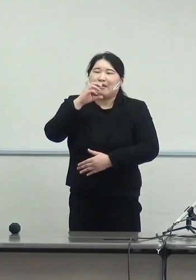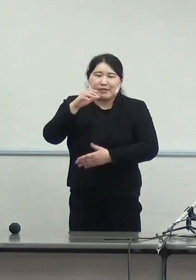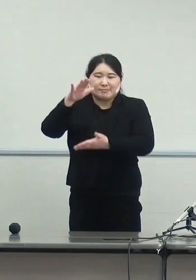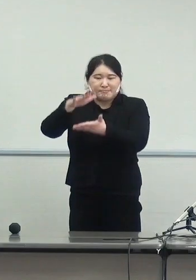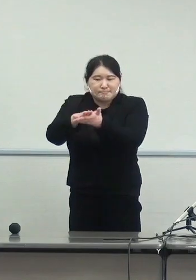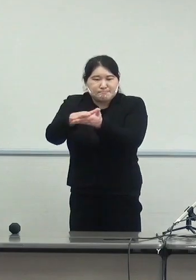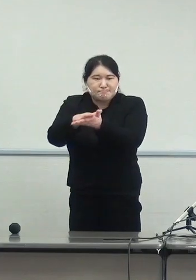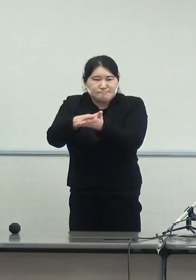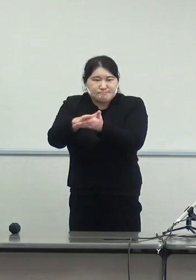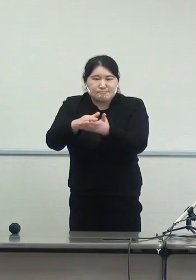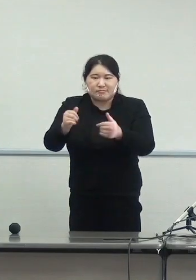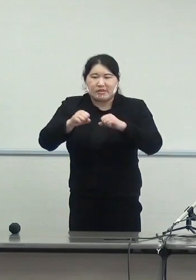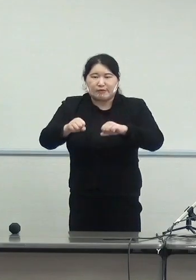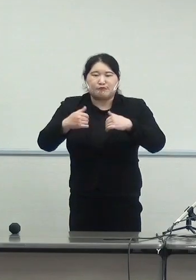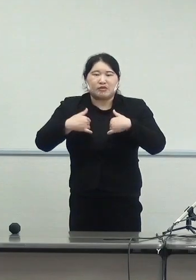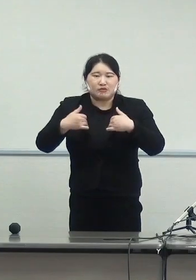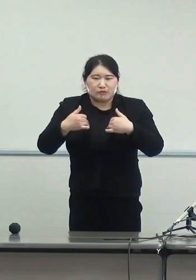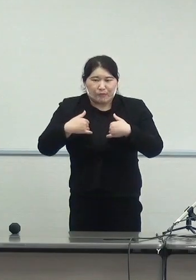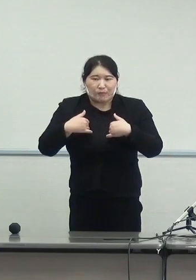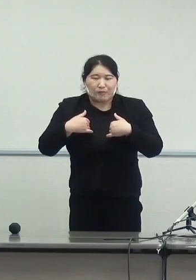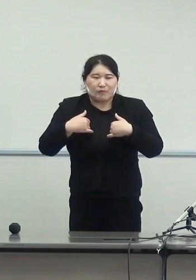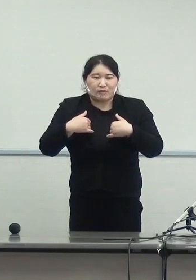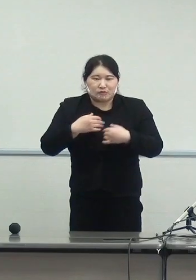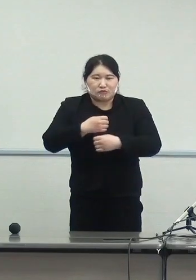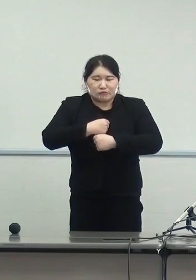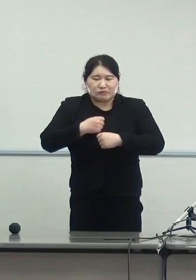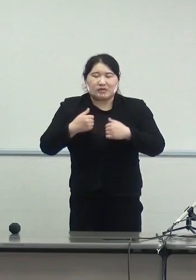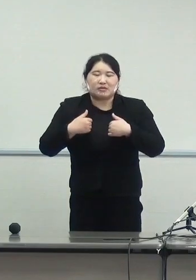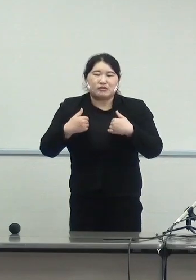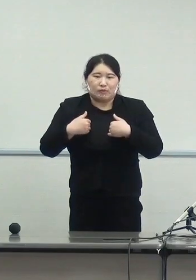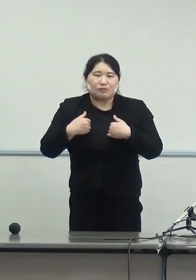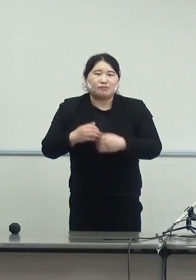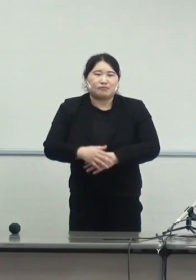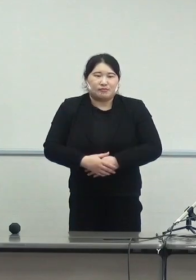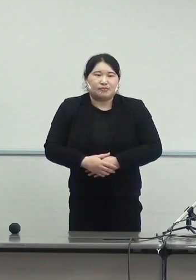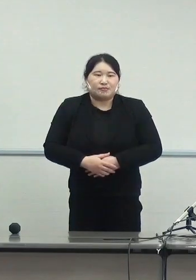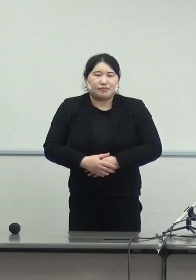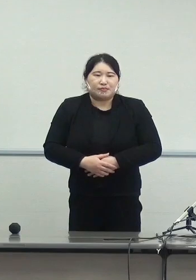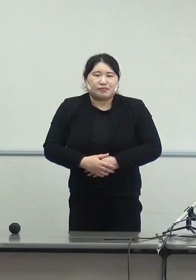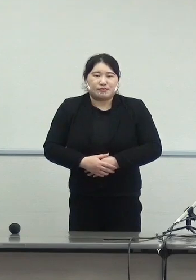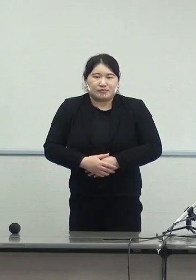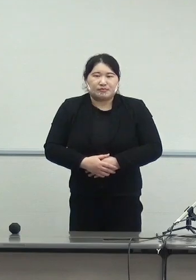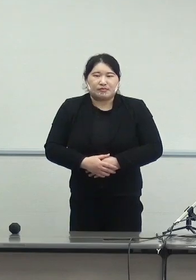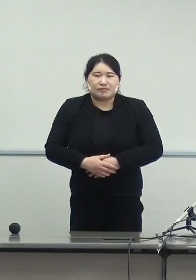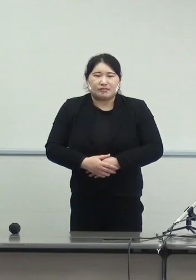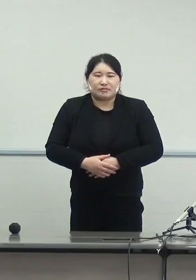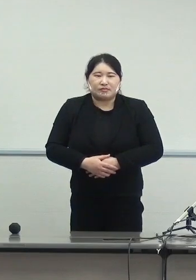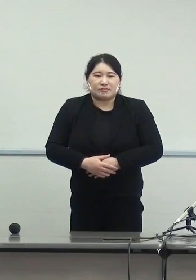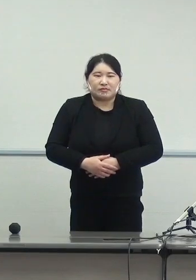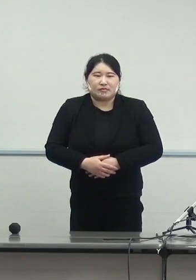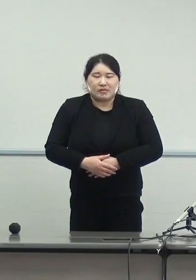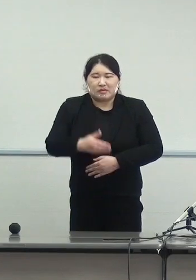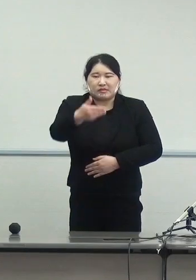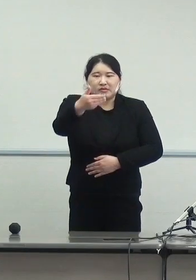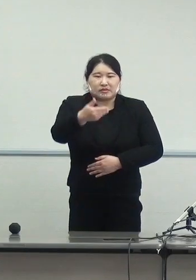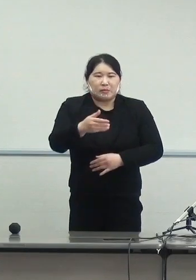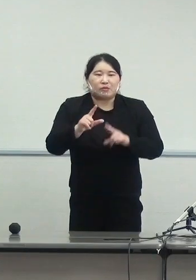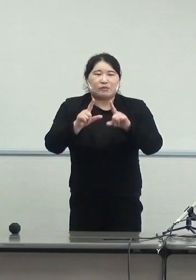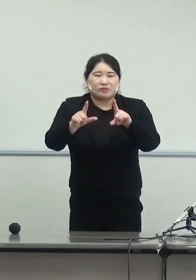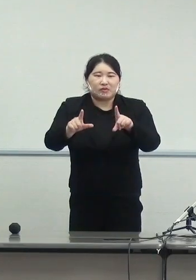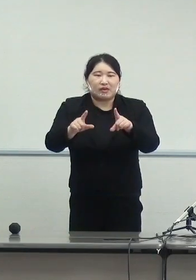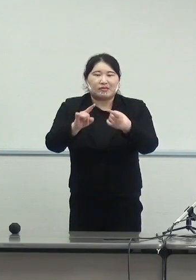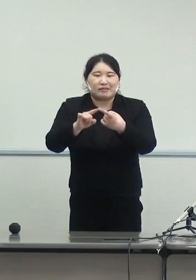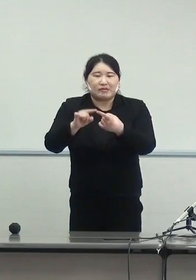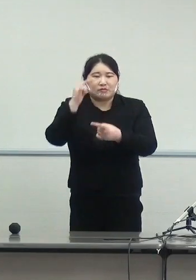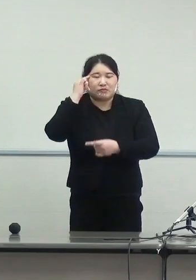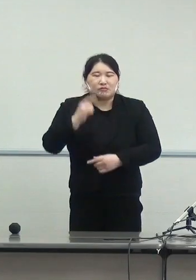要だということを呼びかけさせるつもりですし、やはりそういったところが今、島さんからいただいたご質問に答えることになるのかなと